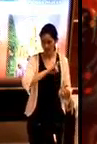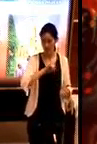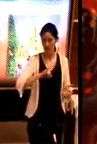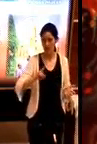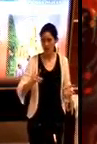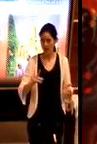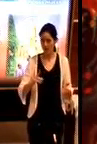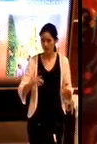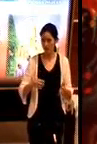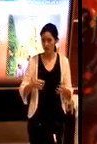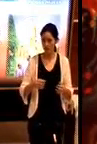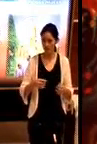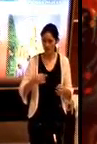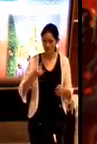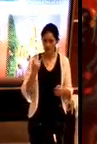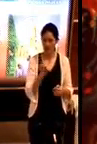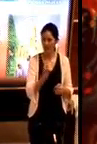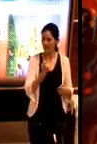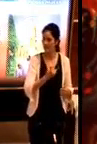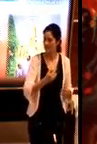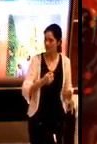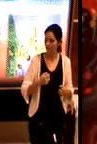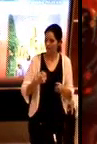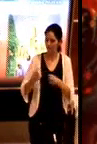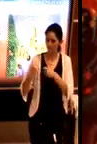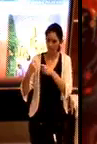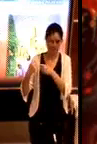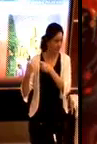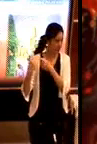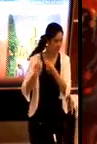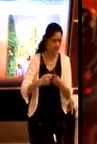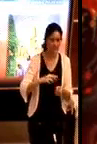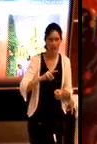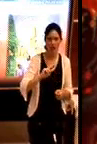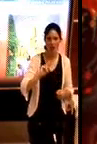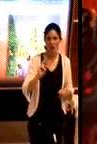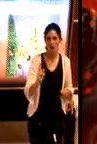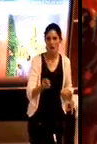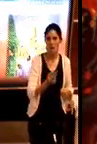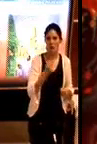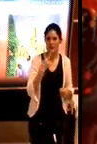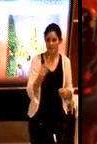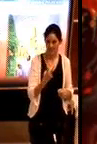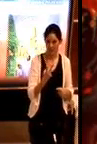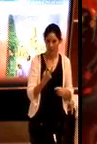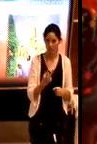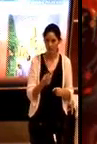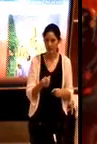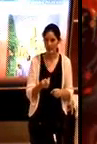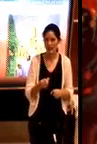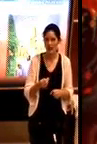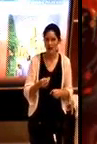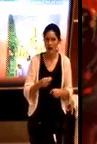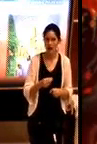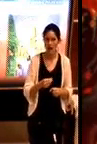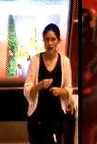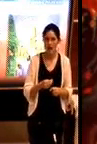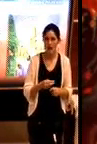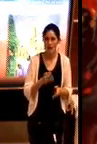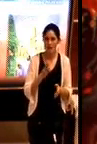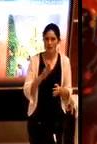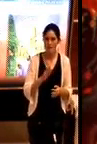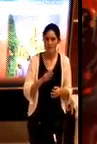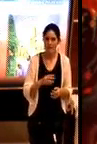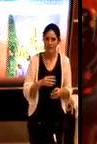lanzado en el lago de fuego y azufre, donde estaban la bestia y el falso profeta, y serán atormentados día